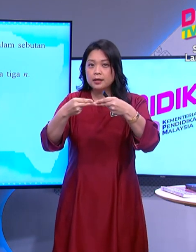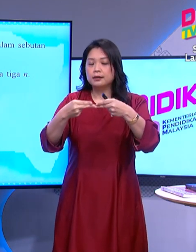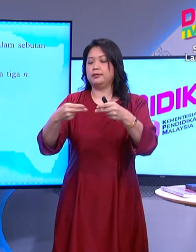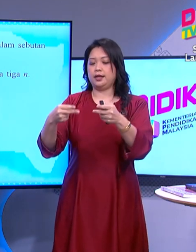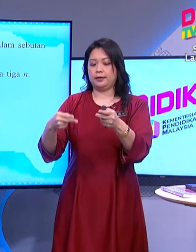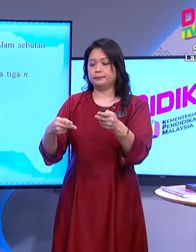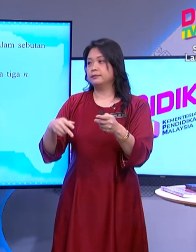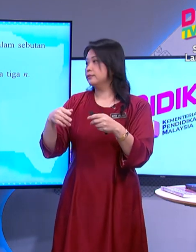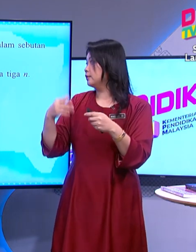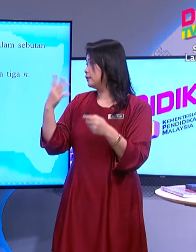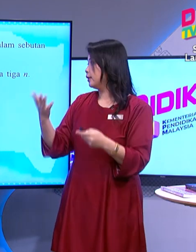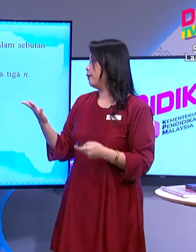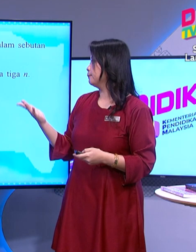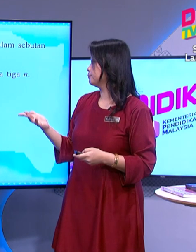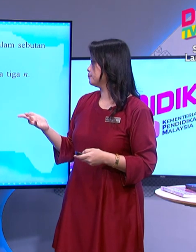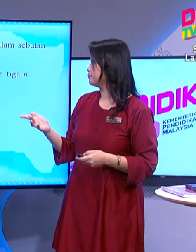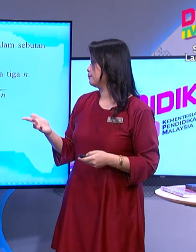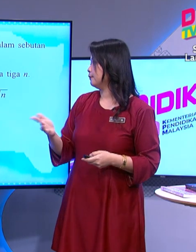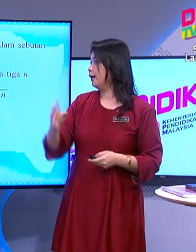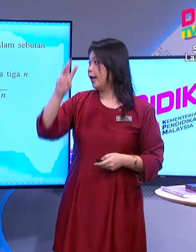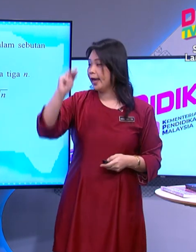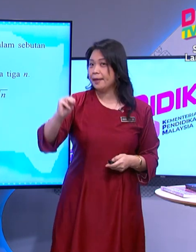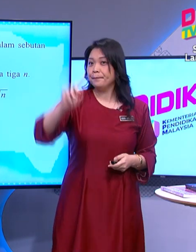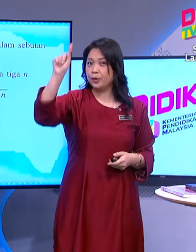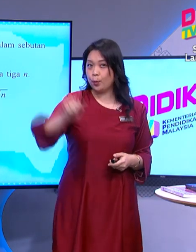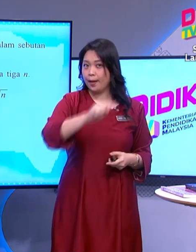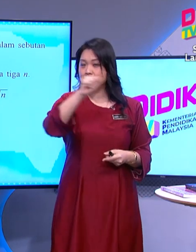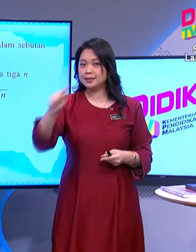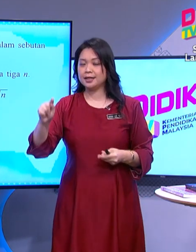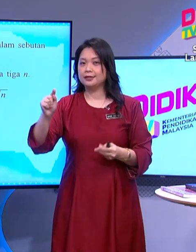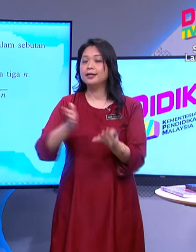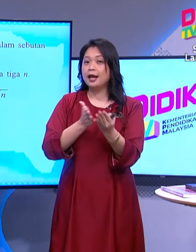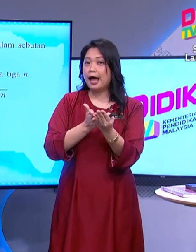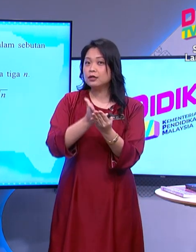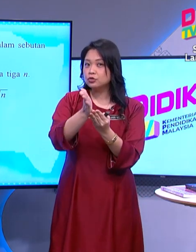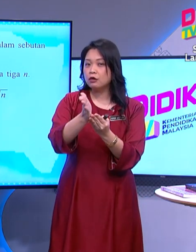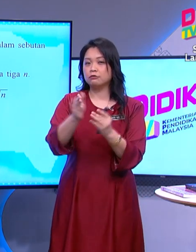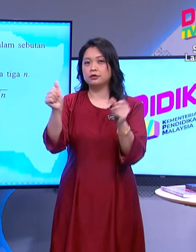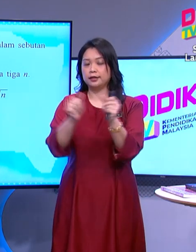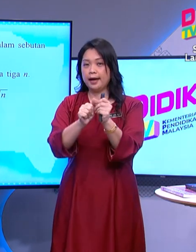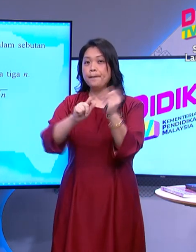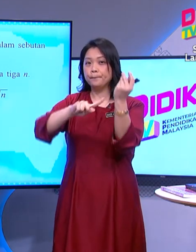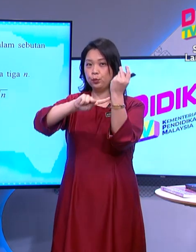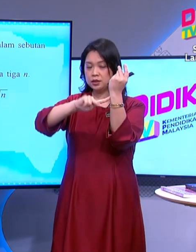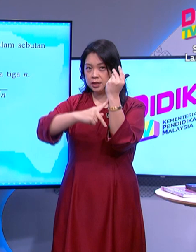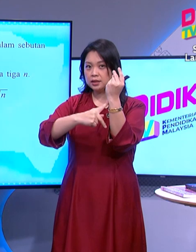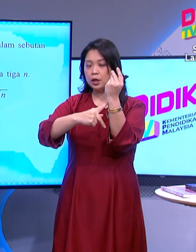Oke tengok hai eh perubah channel langsung Tengah punce